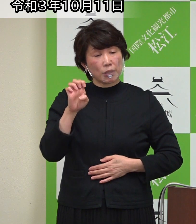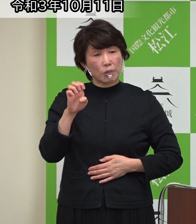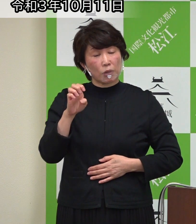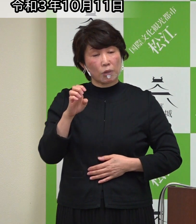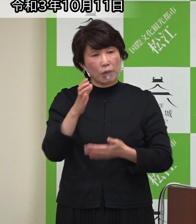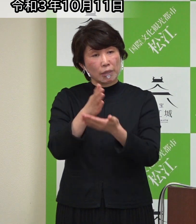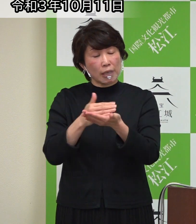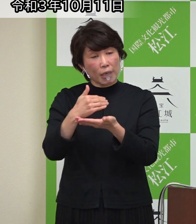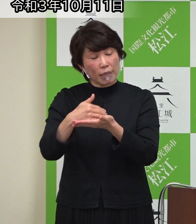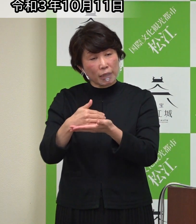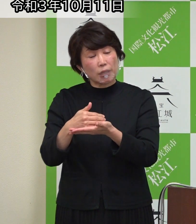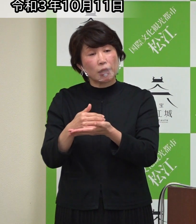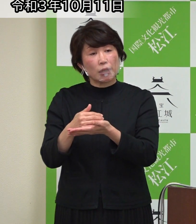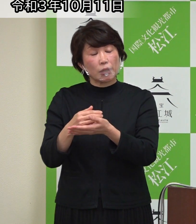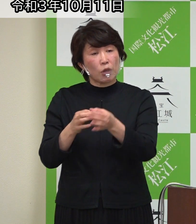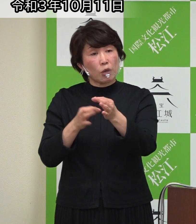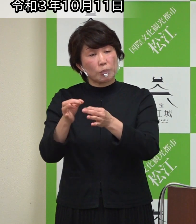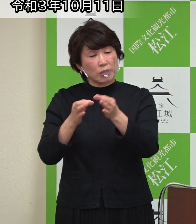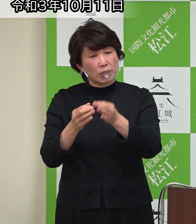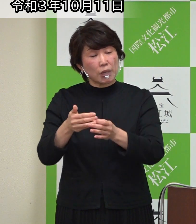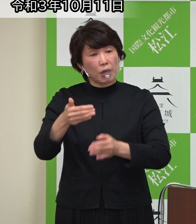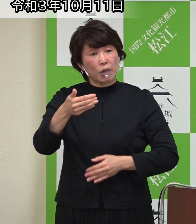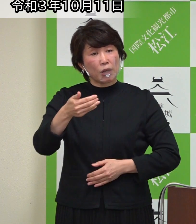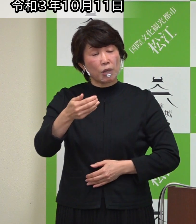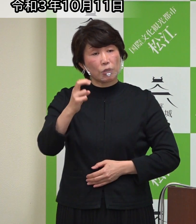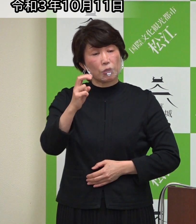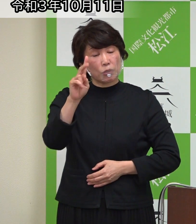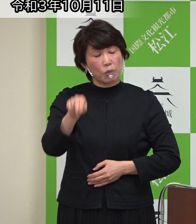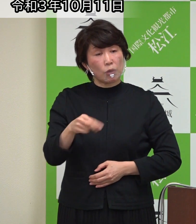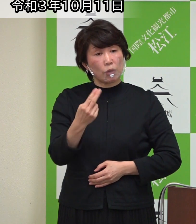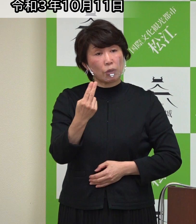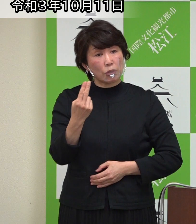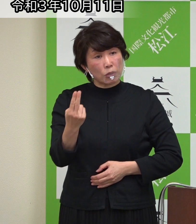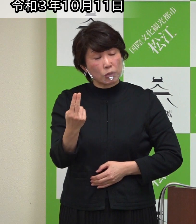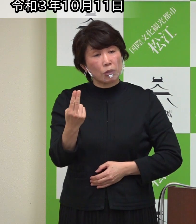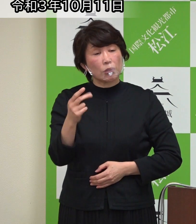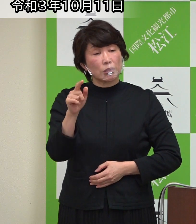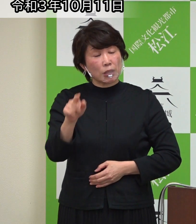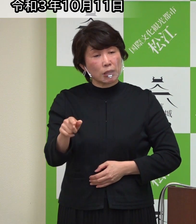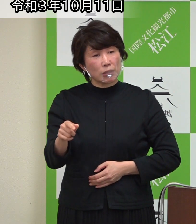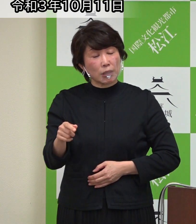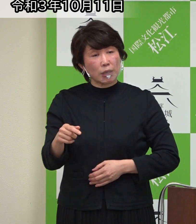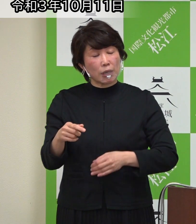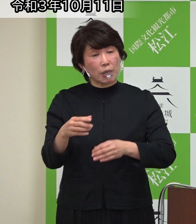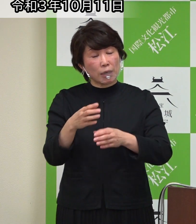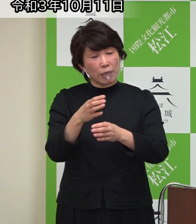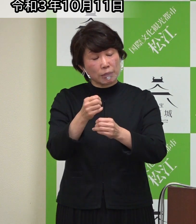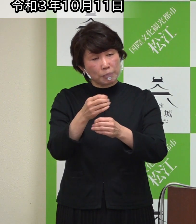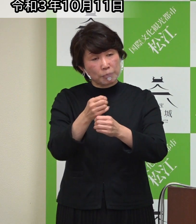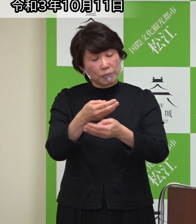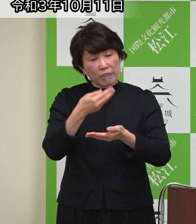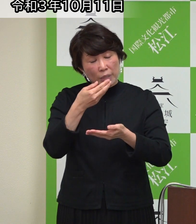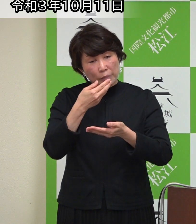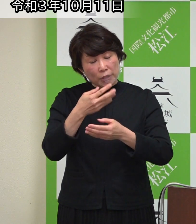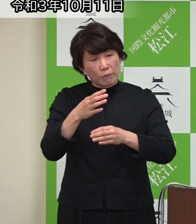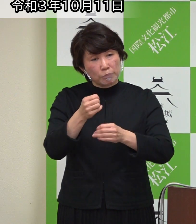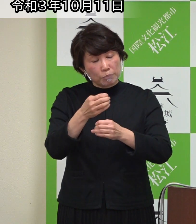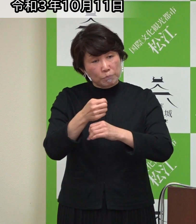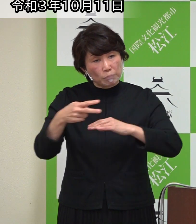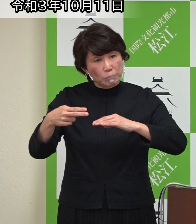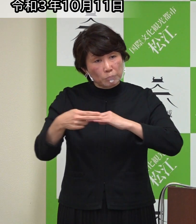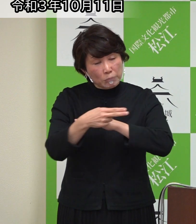キャッチーな話題をつけられて、結構テレビ等々でも取り上げられたと思います。でやっぱり投げ込みにしても